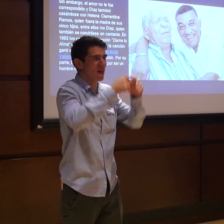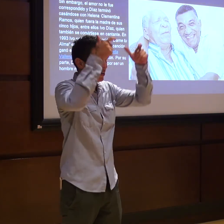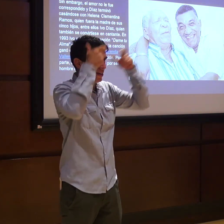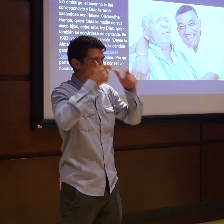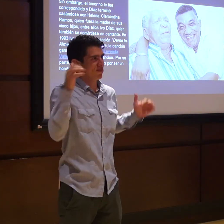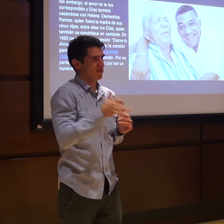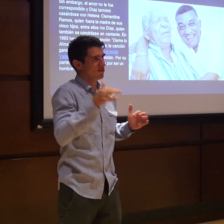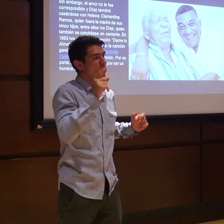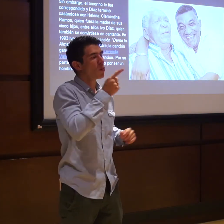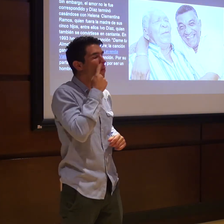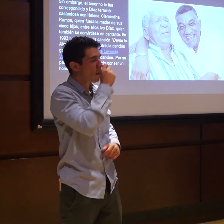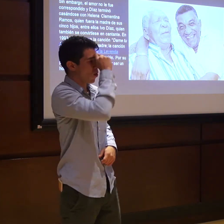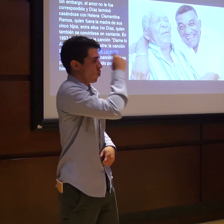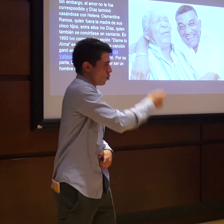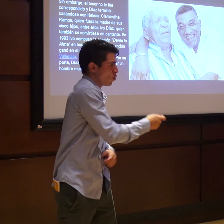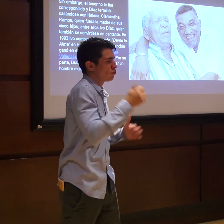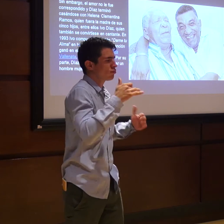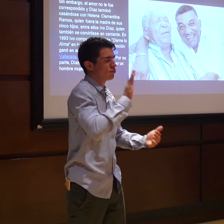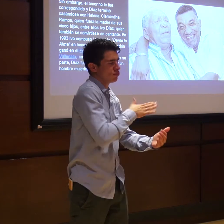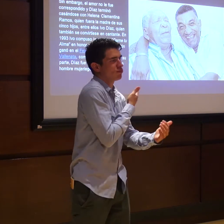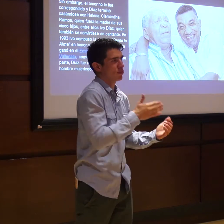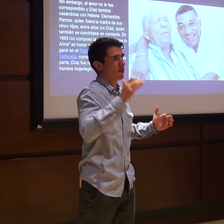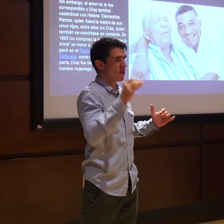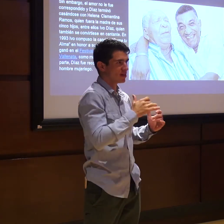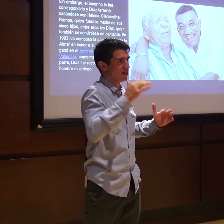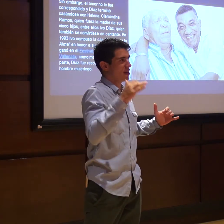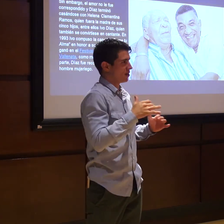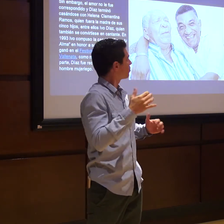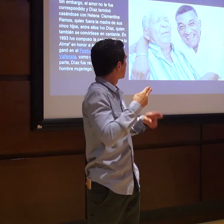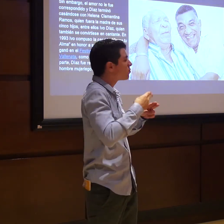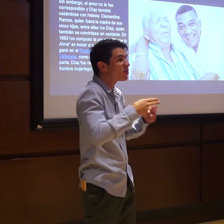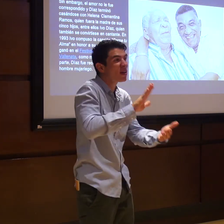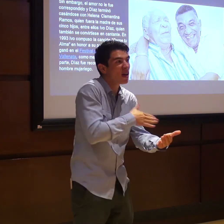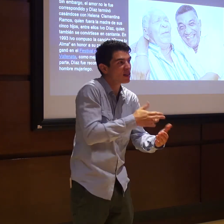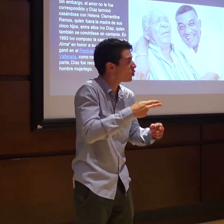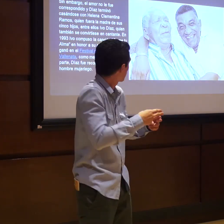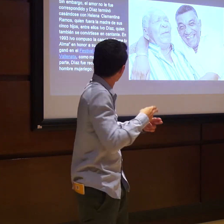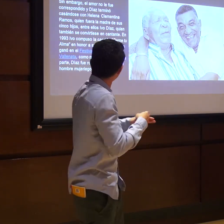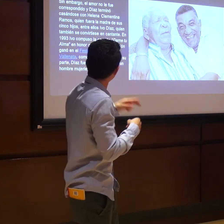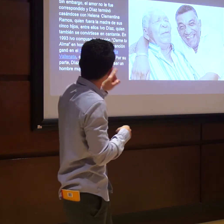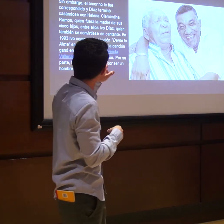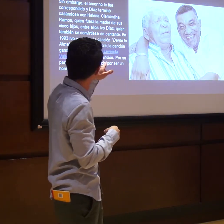ya que ellos recibieron muchos premios, muchos reconocimientos gracias a lo que componían en su música